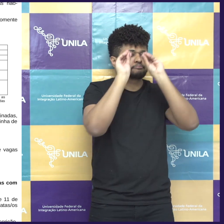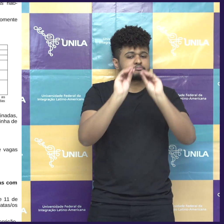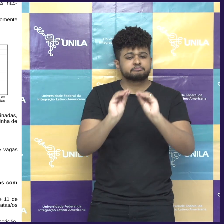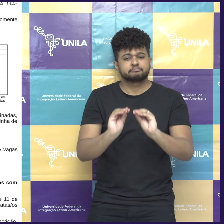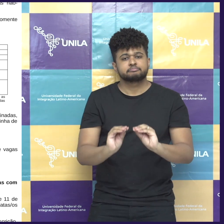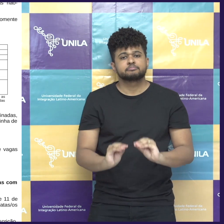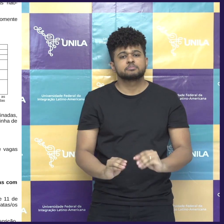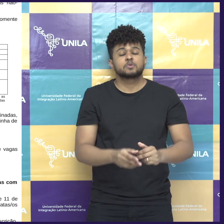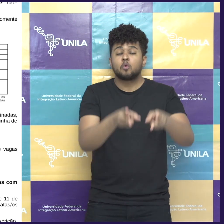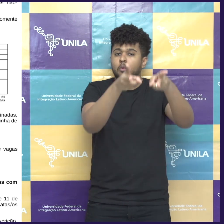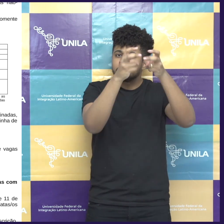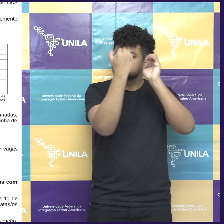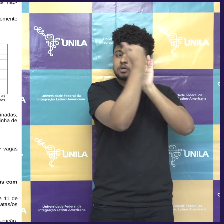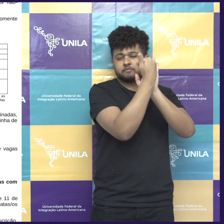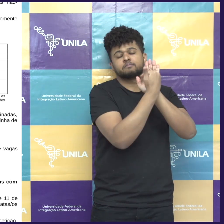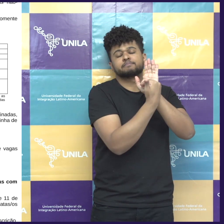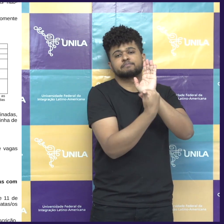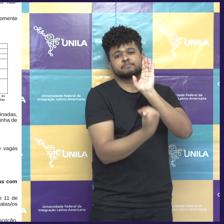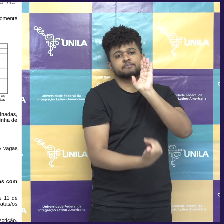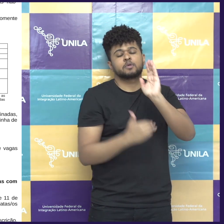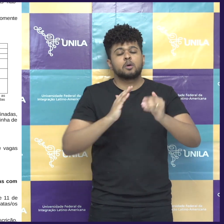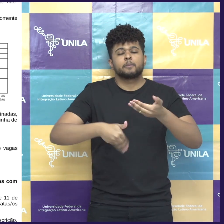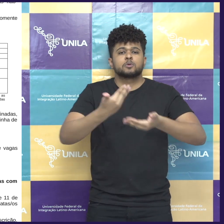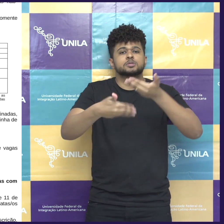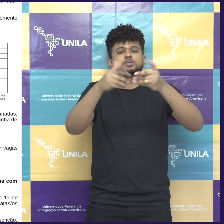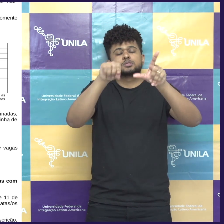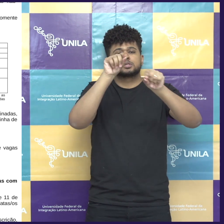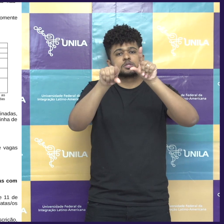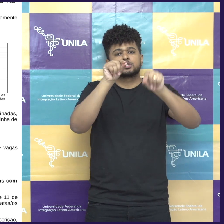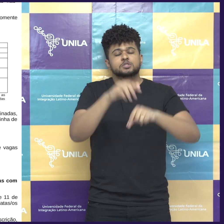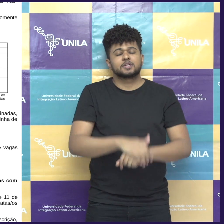aprovados, observada a ordem de classificação no processo seletivo.